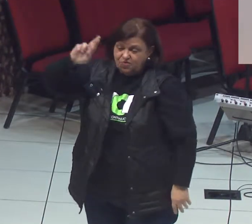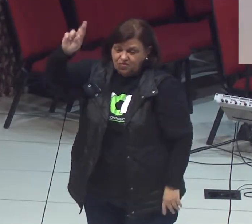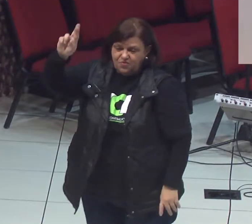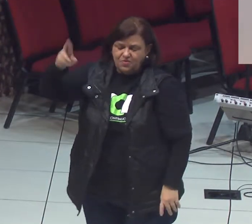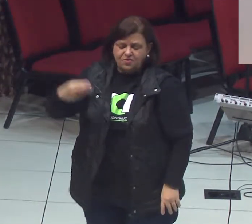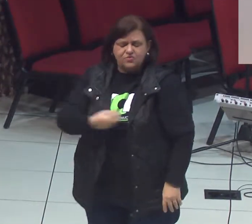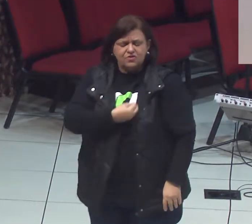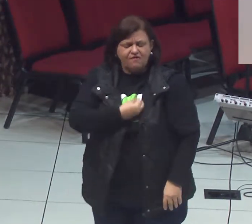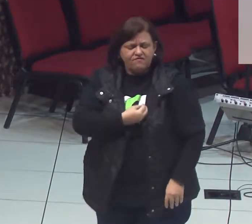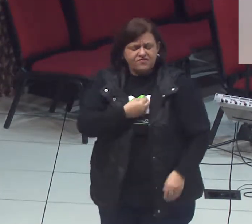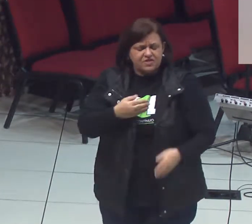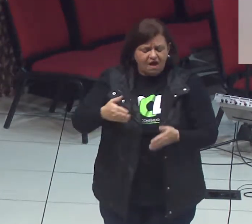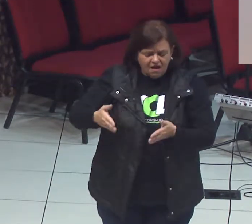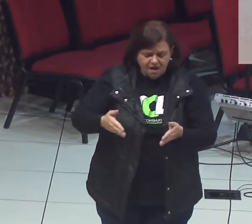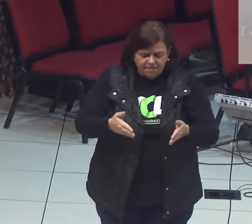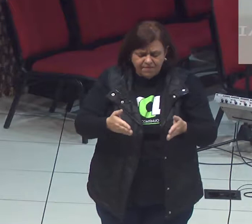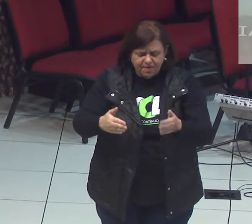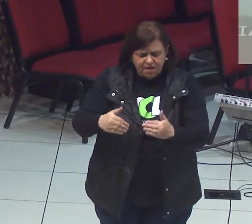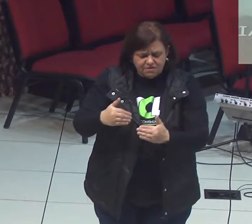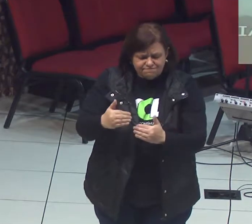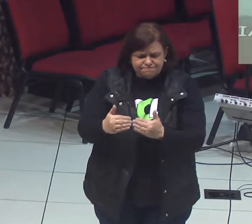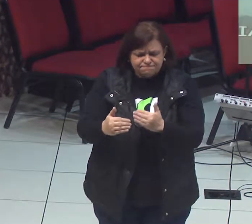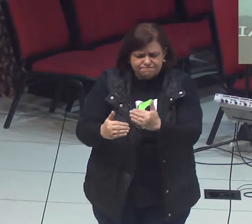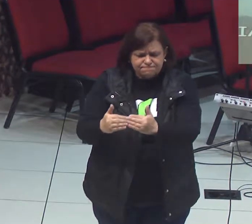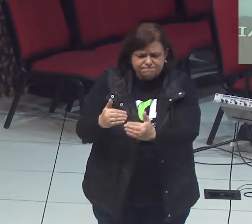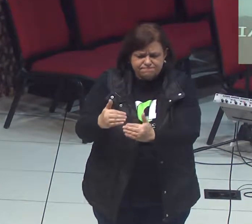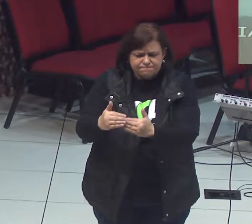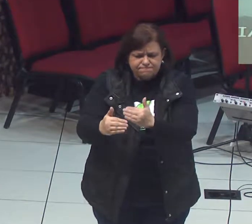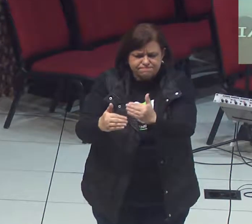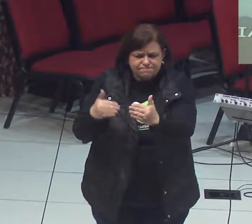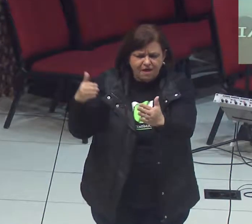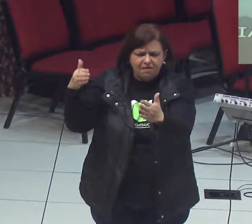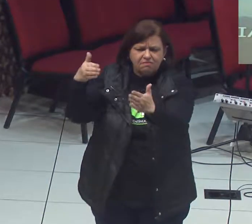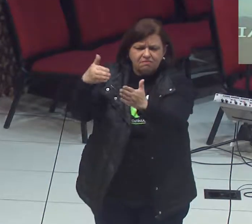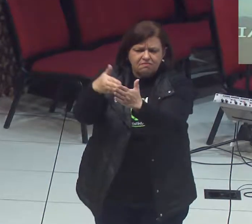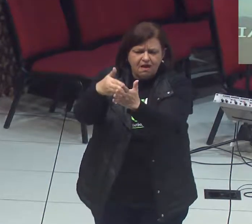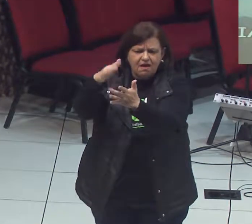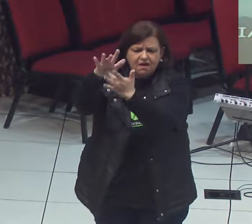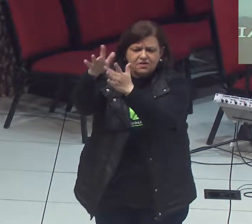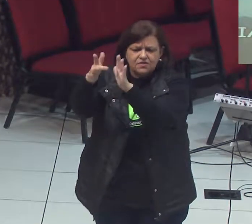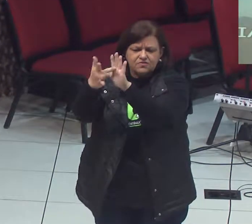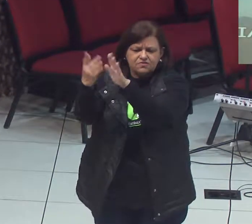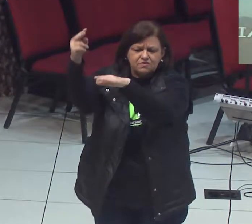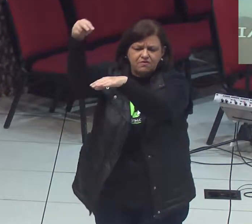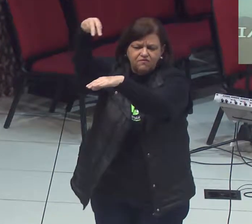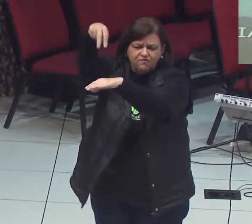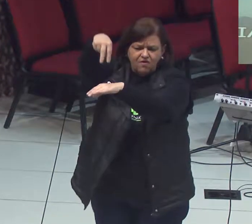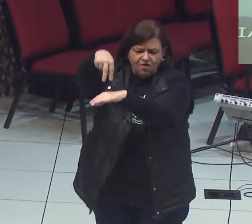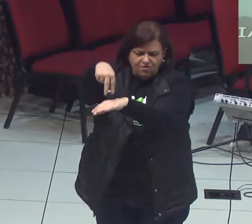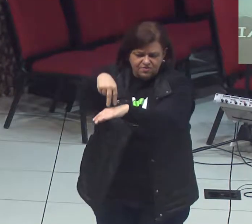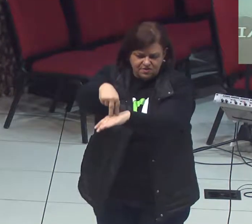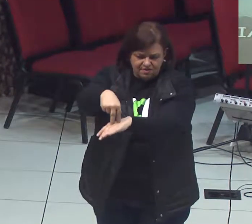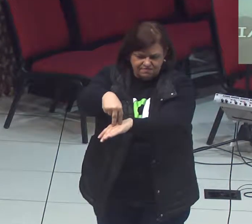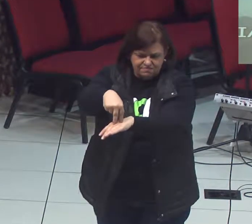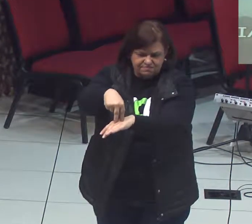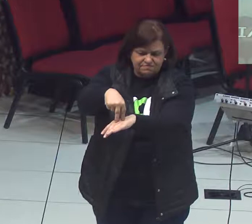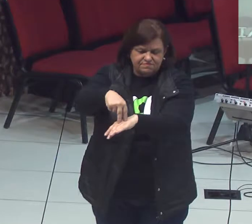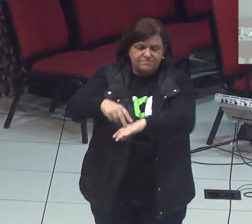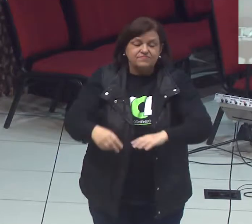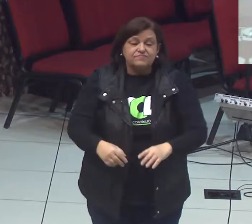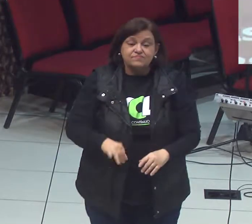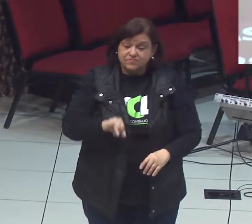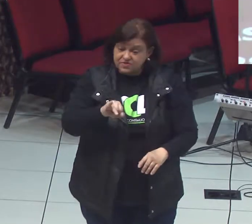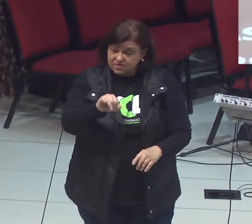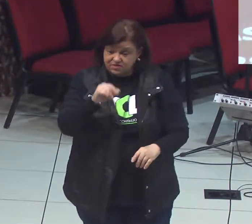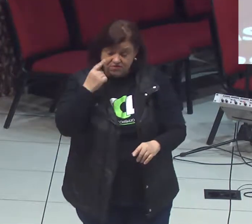nossa caminhada para a volta de Jesus. Amém? Então, se